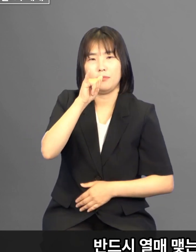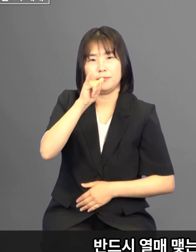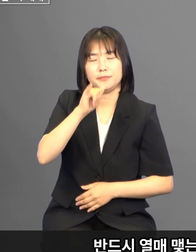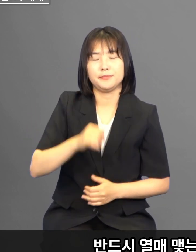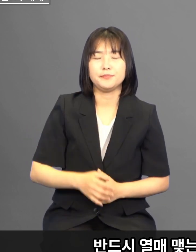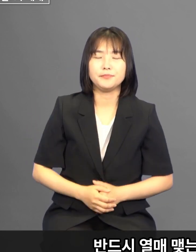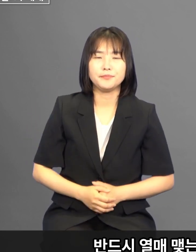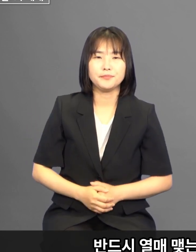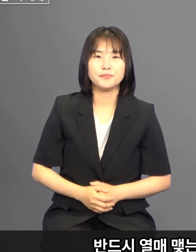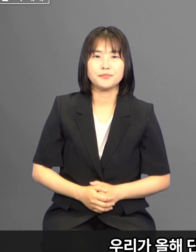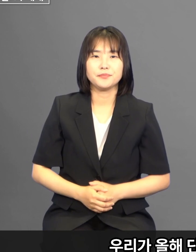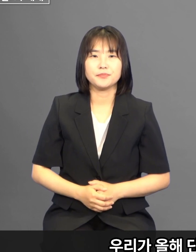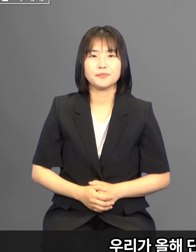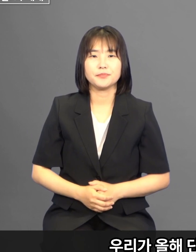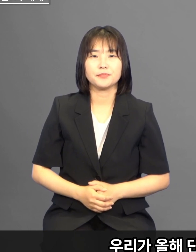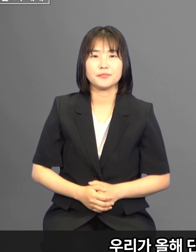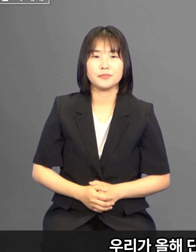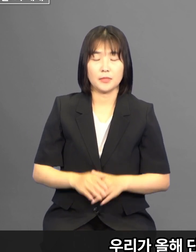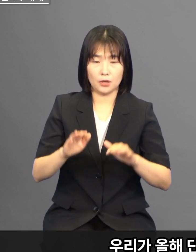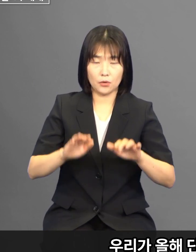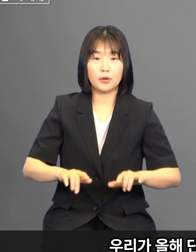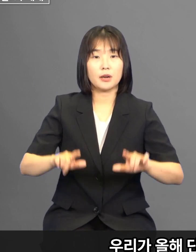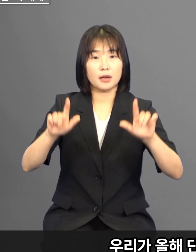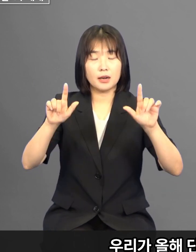된다는 것입니다. 우리가 올해